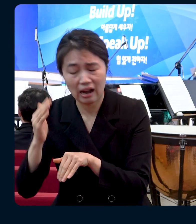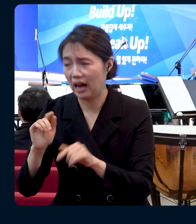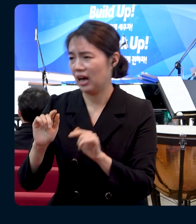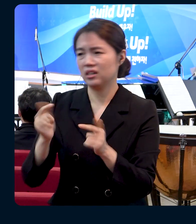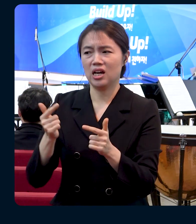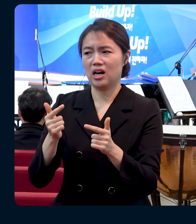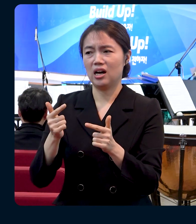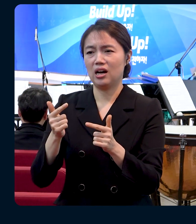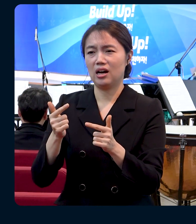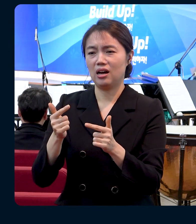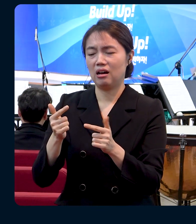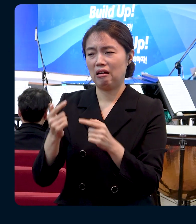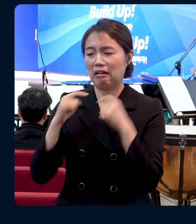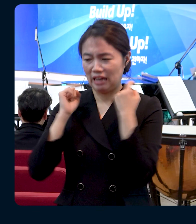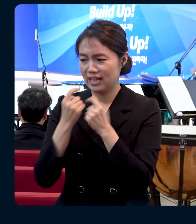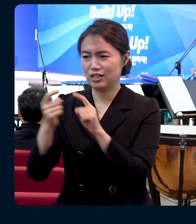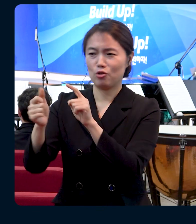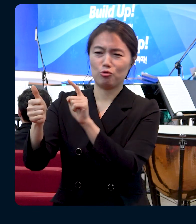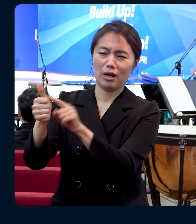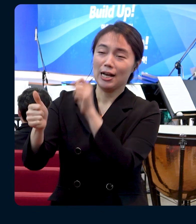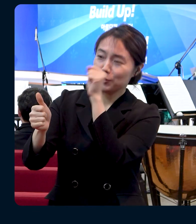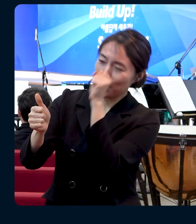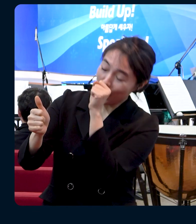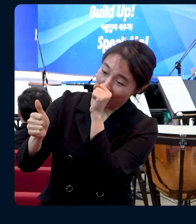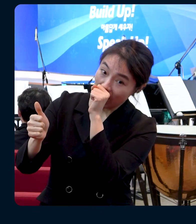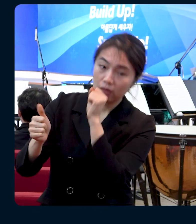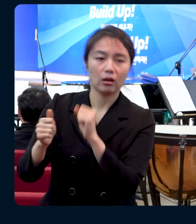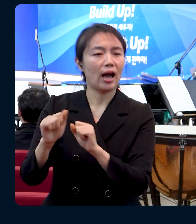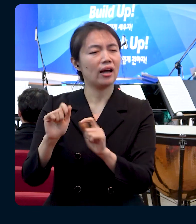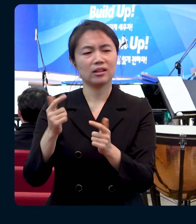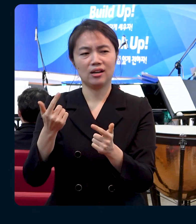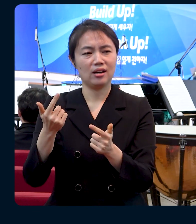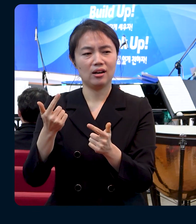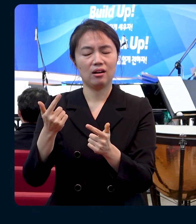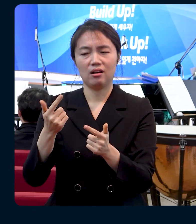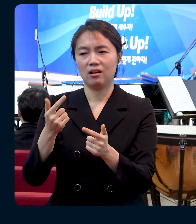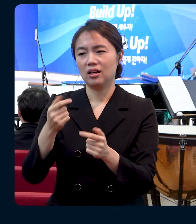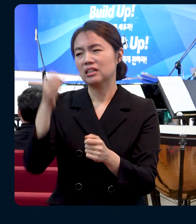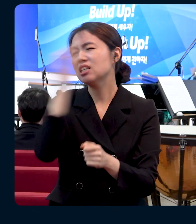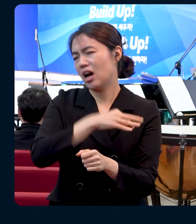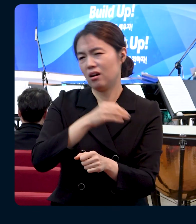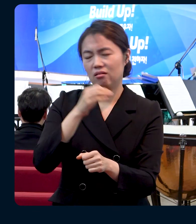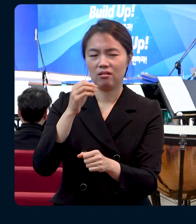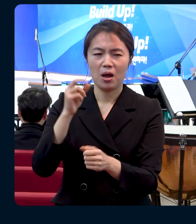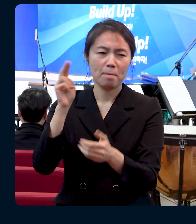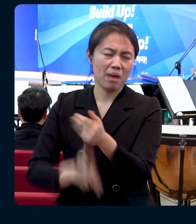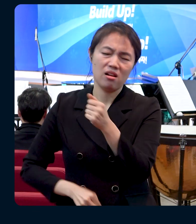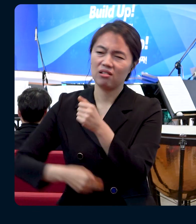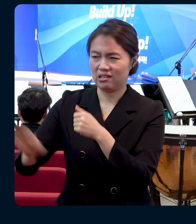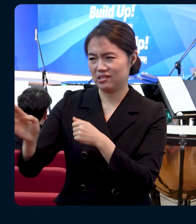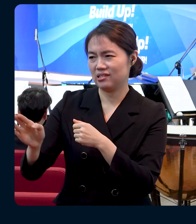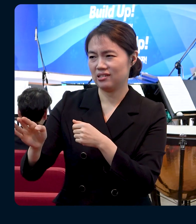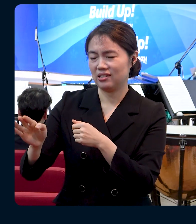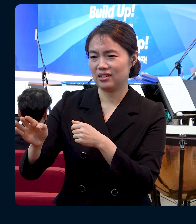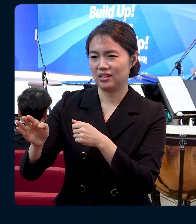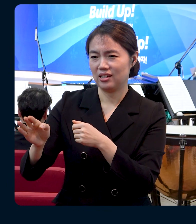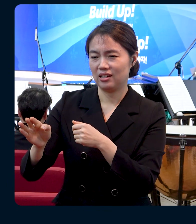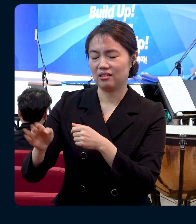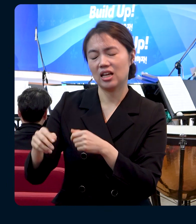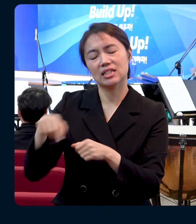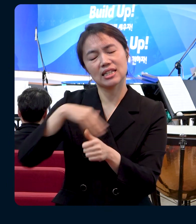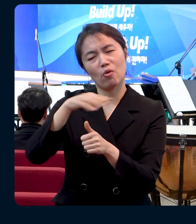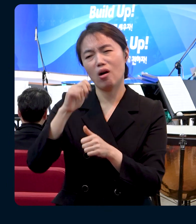개인적으로 정말 좋아하는 어떤 것도 아니에요. 그냥 팔려서 간 거예요. 그러니까 정말 그 상황은요